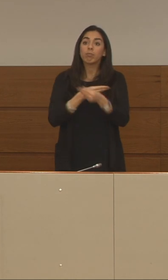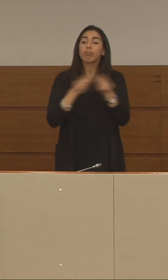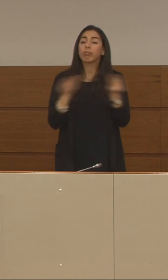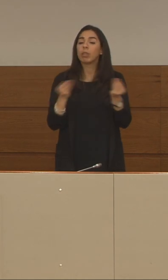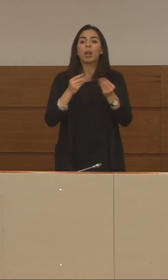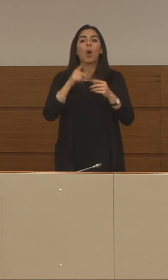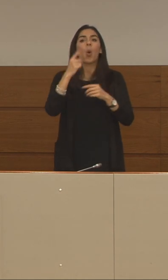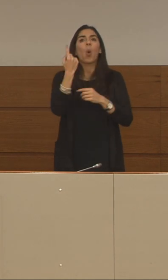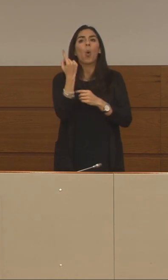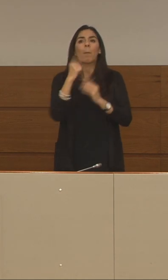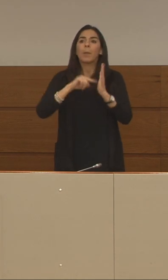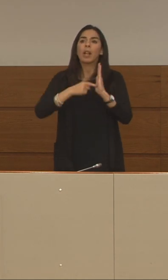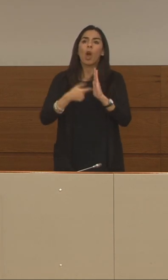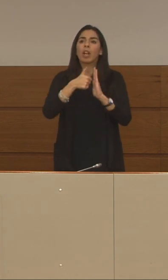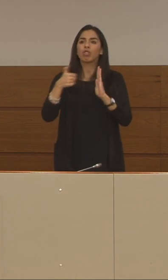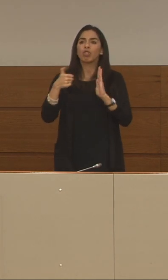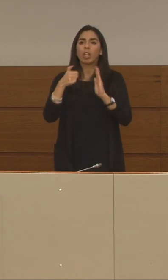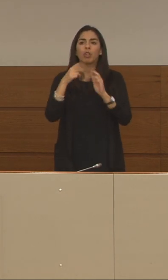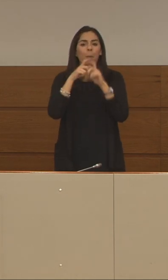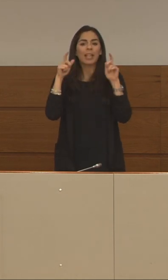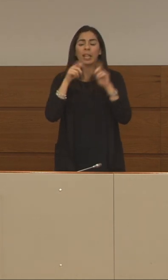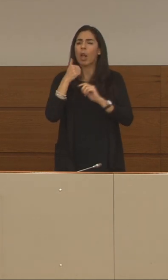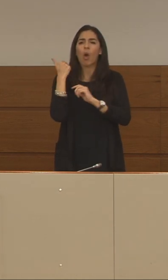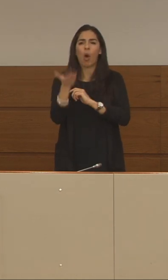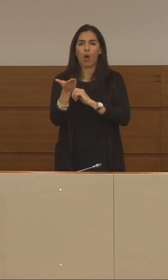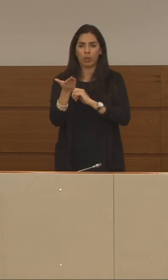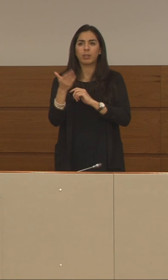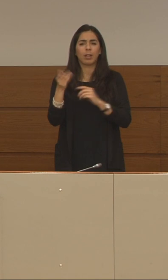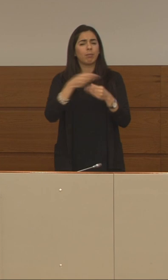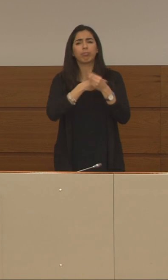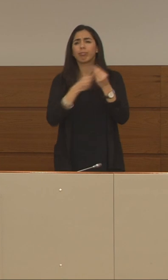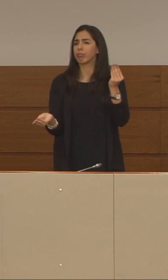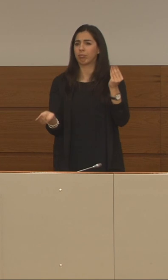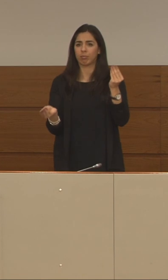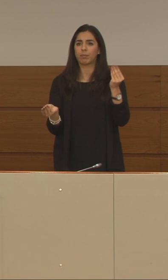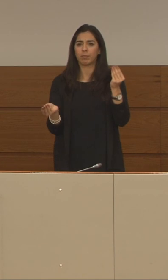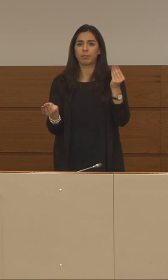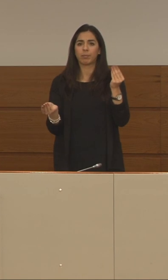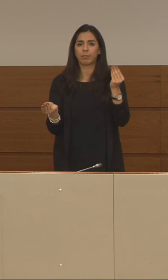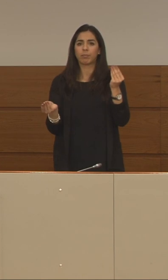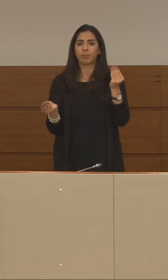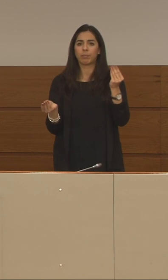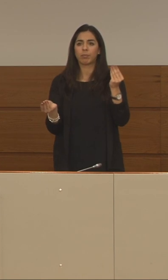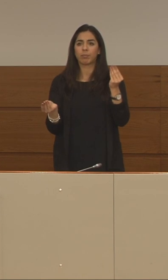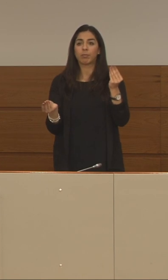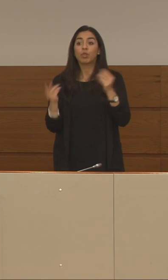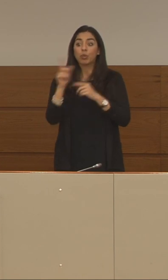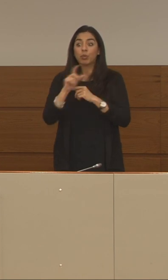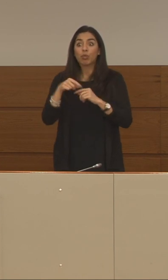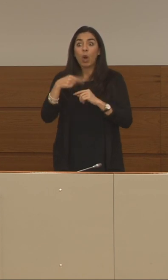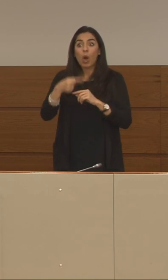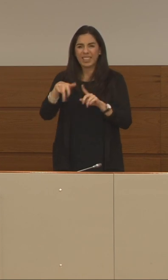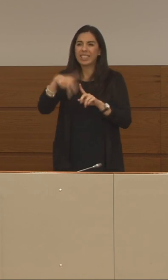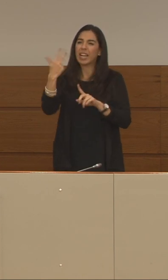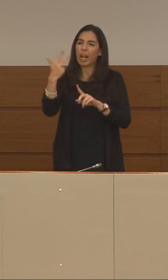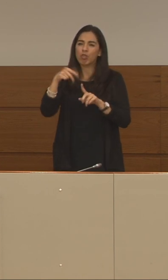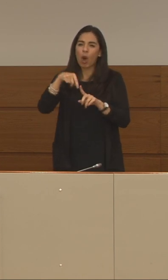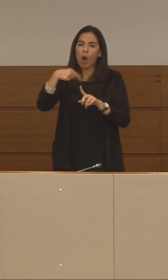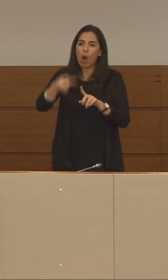milione e 100 mascherine abbiamo anche previsto nei prossimi tre giorni